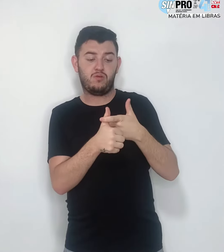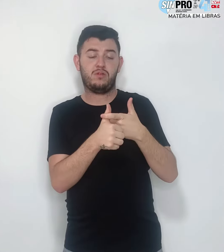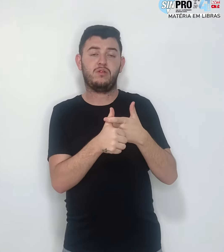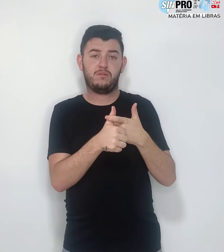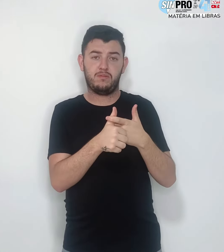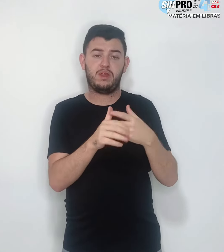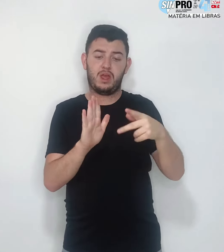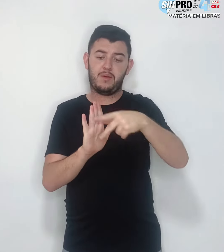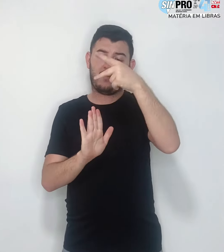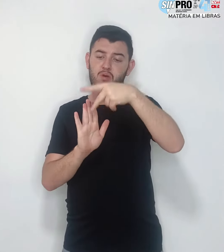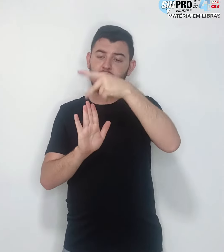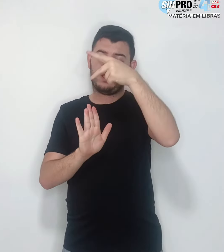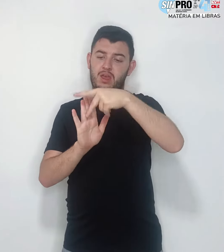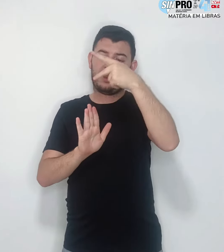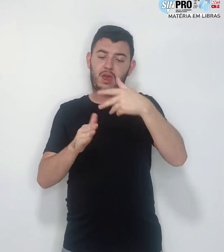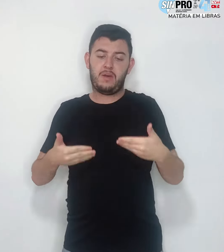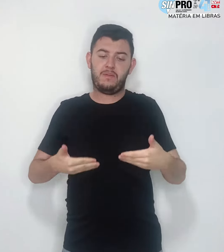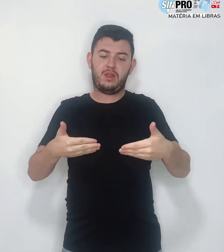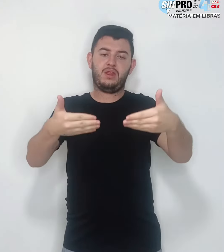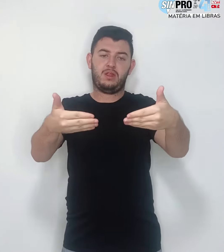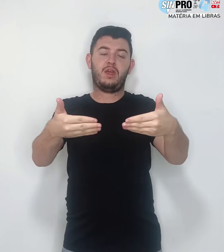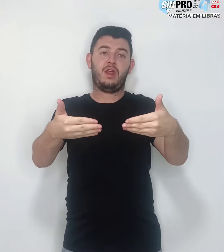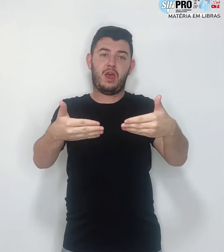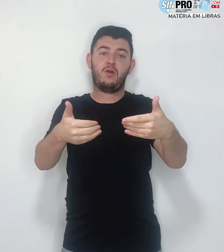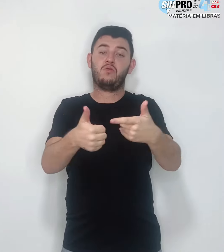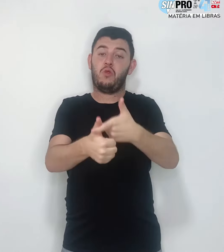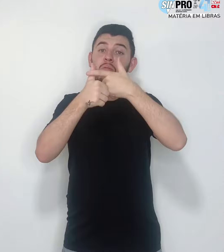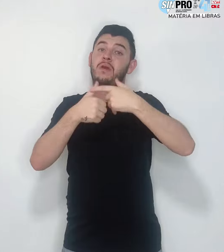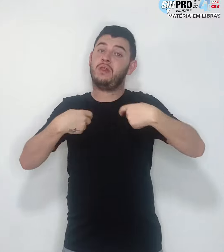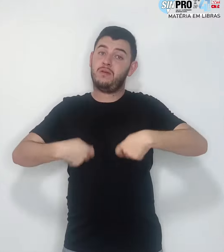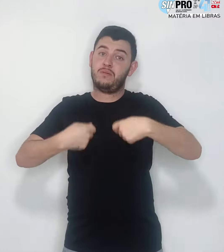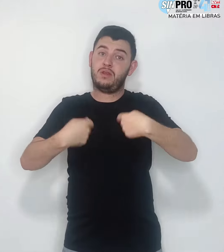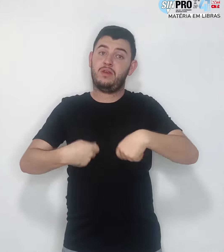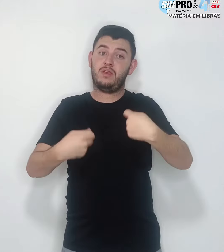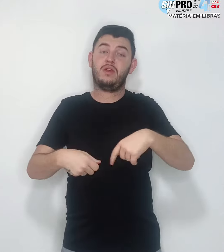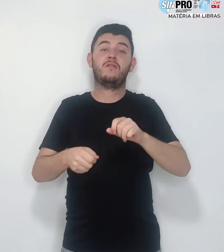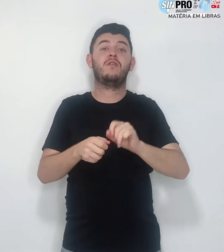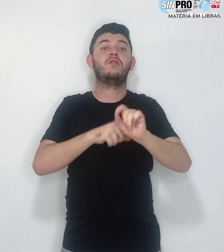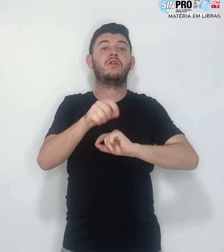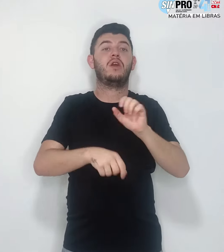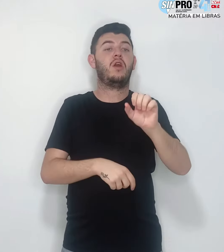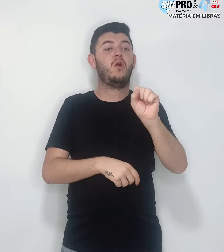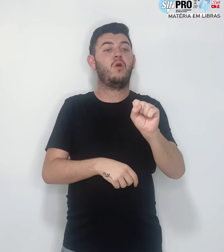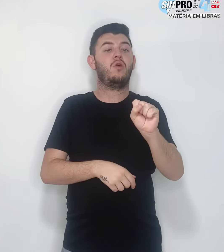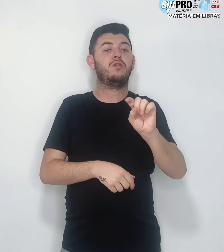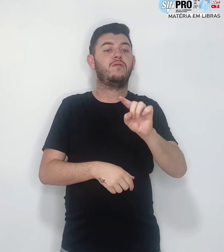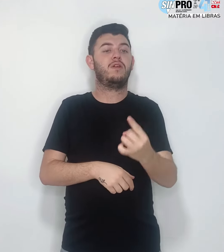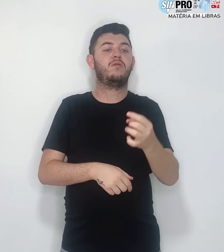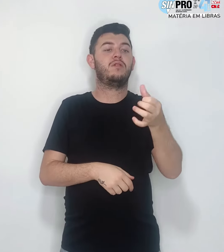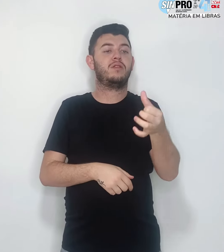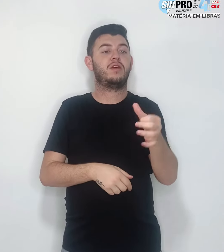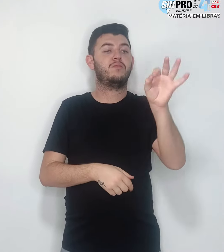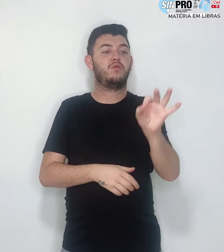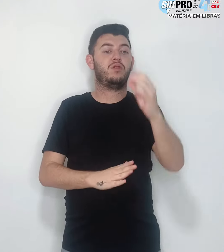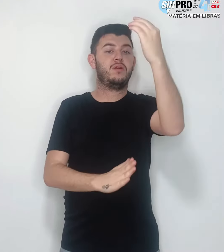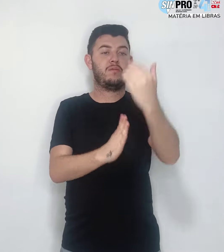portaria interministerial que rebaixou em 8,7% o custo aluno ano,